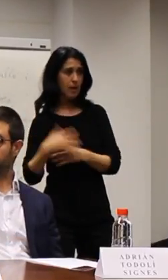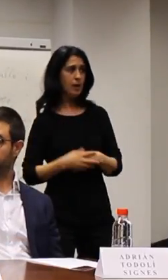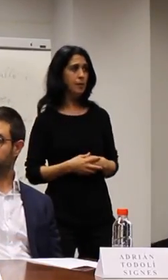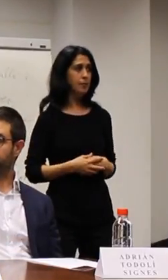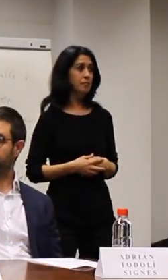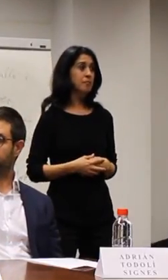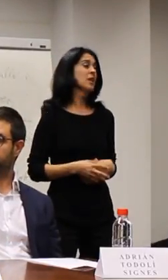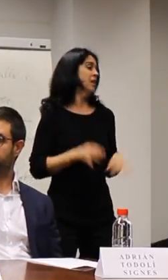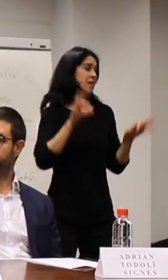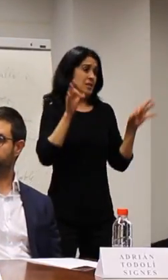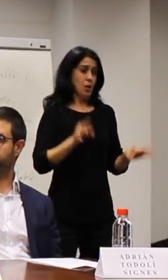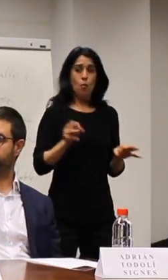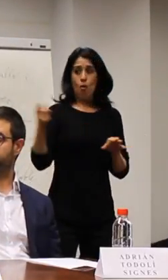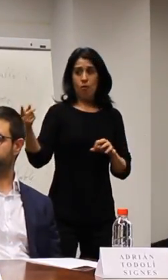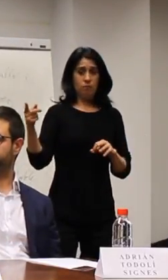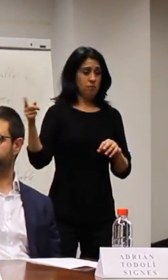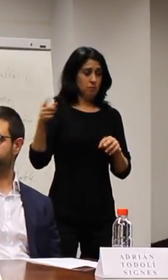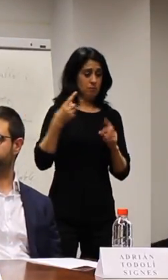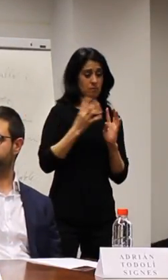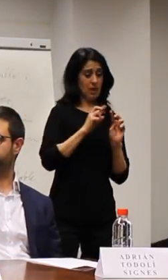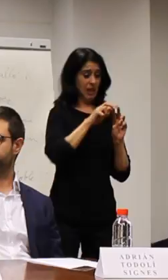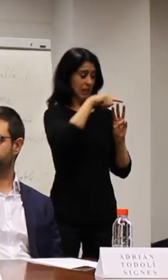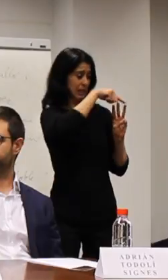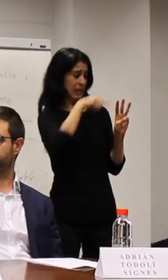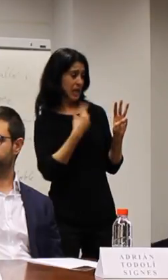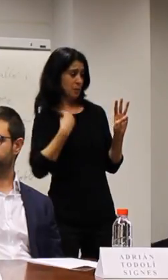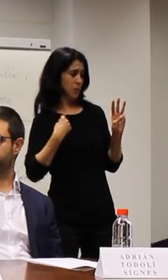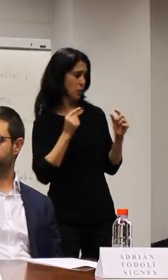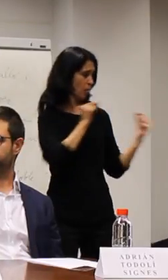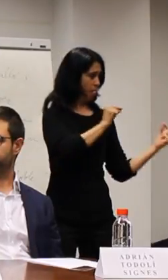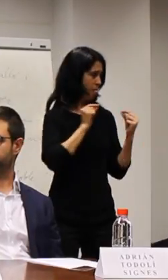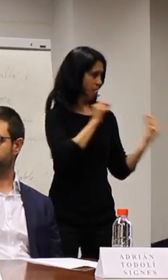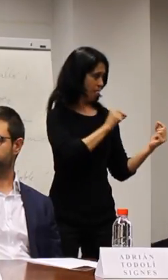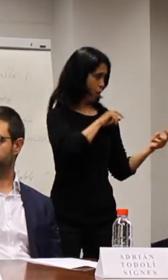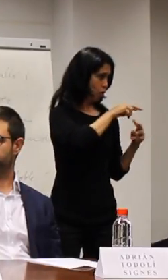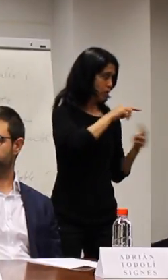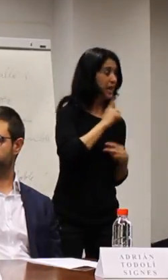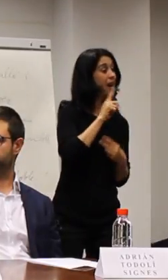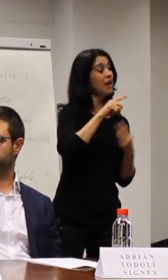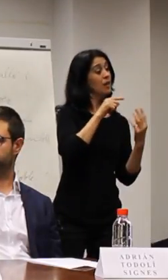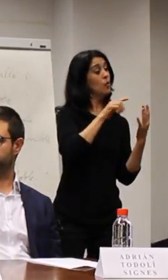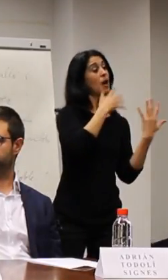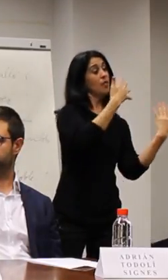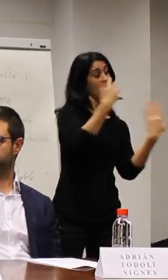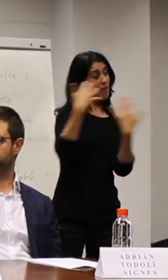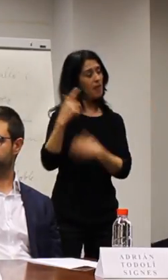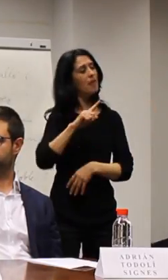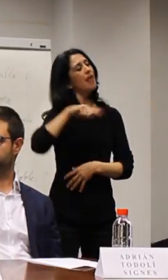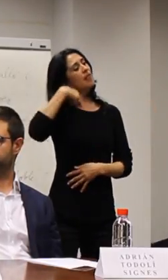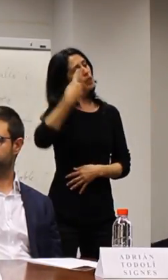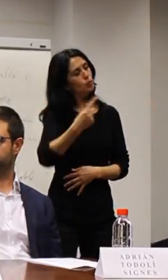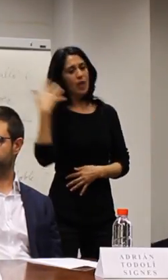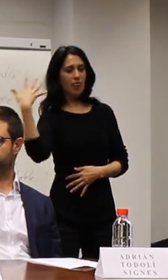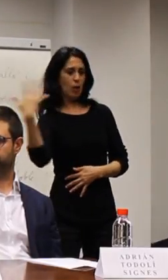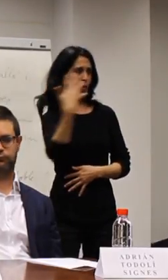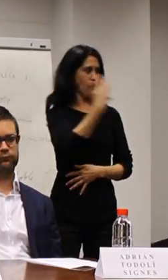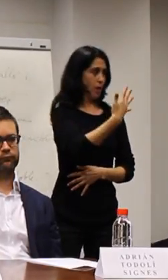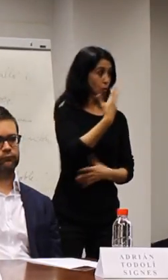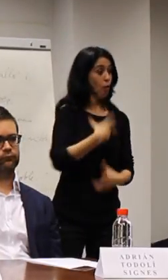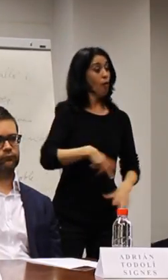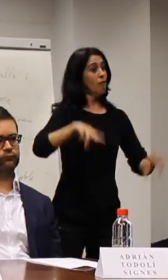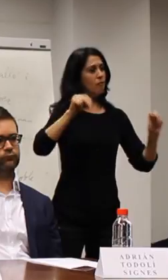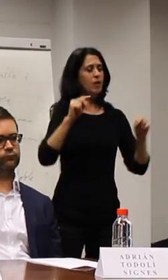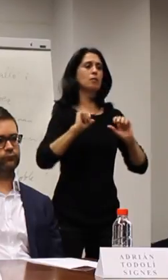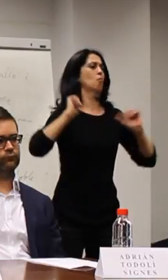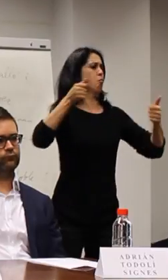como va a haber réplicas entre ellos o matices que se quieran hacer, les daremos después 5 minutos a cada uno para que tengan un turno de intervención y ya abrimos